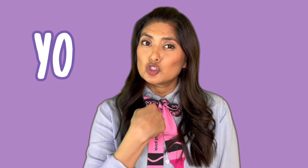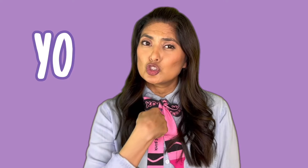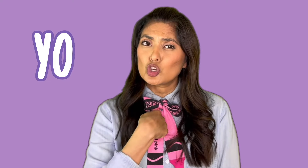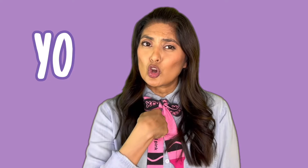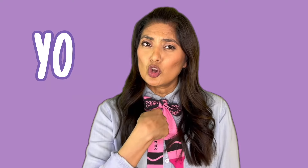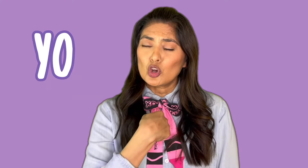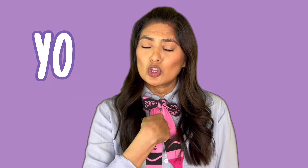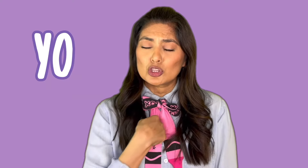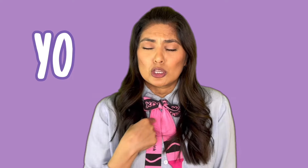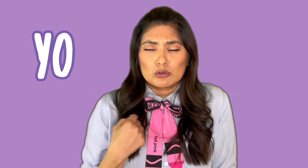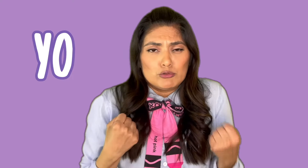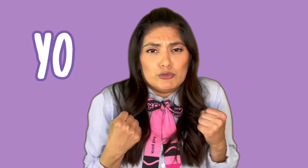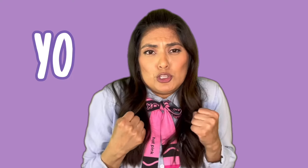Yo tengo frío.